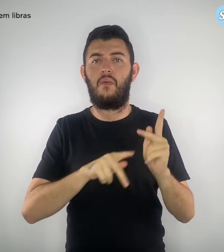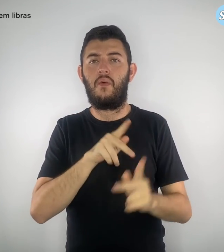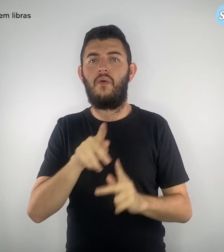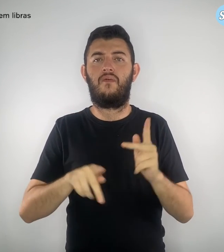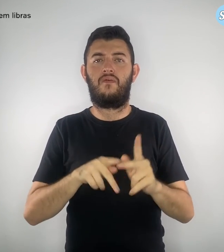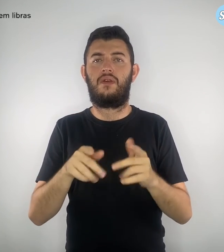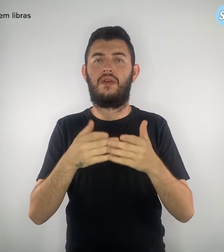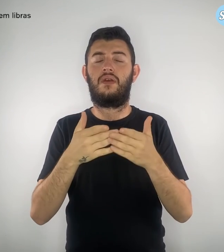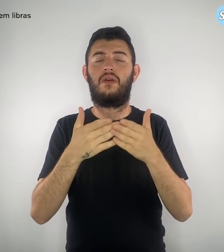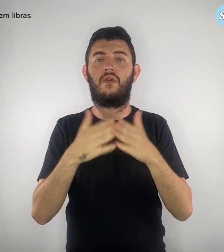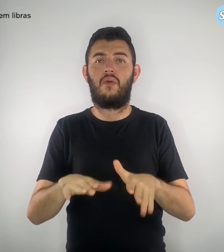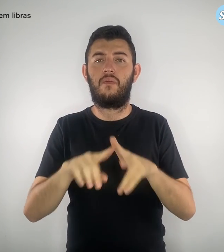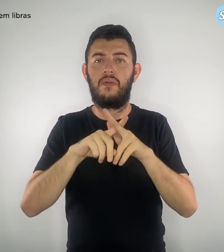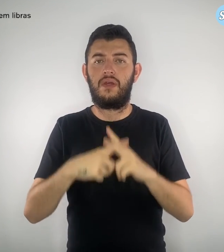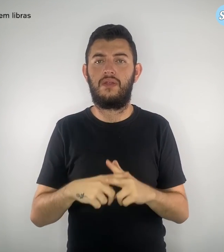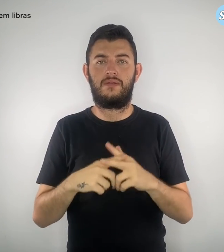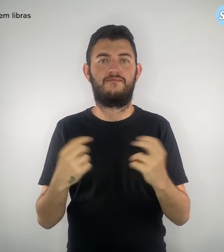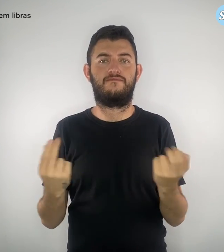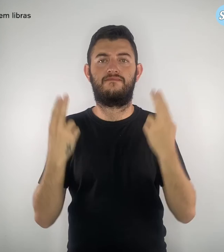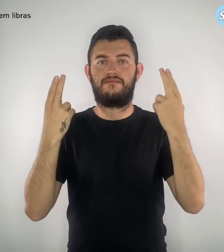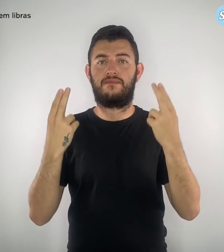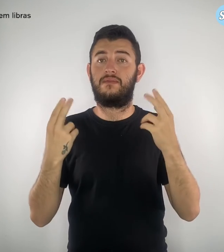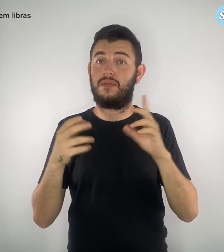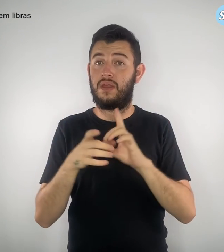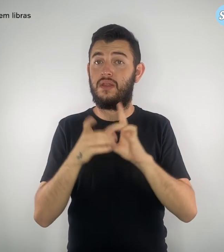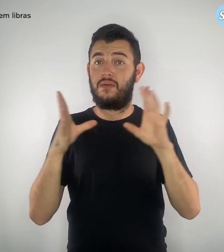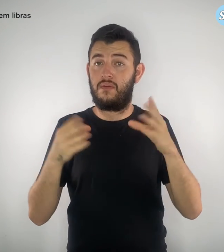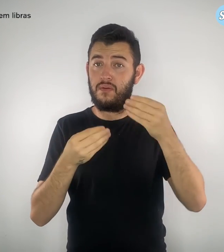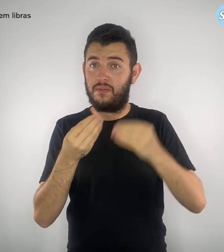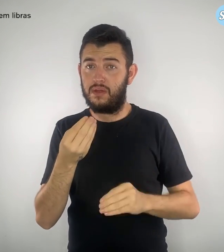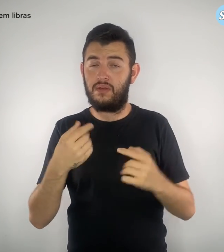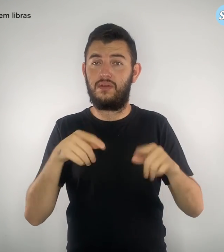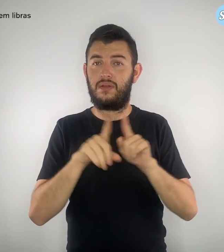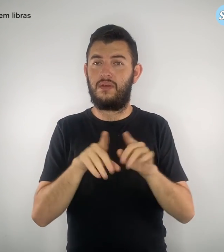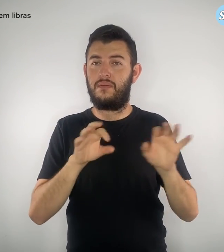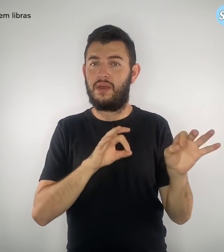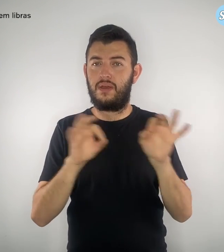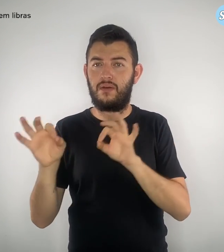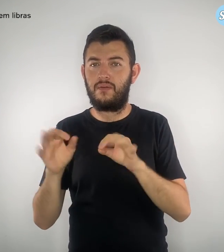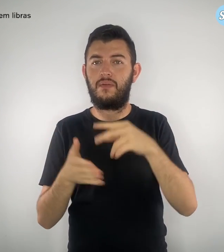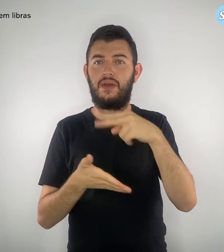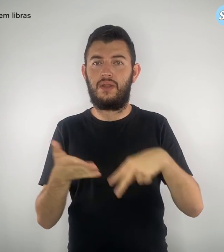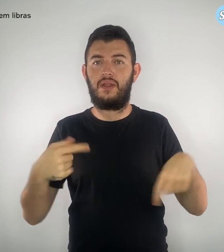Estado democrático de direito. Acompanhe. Leia também Por